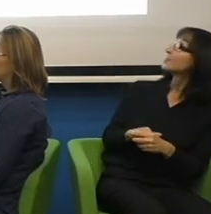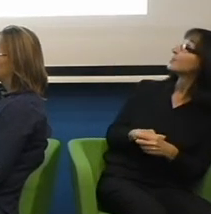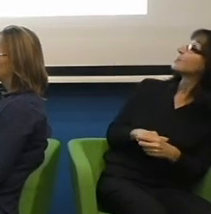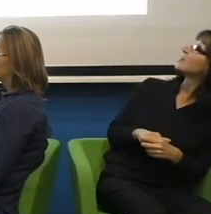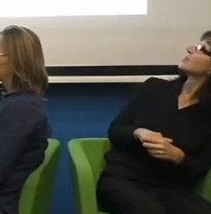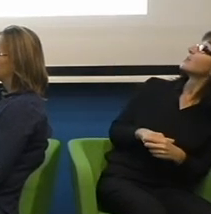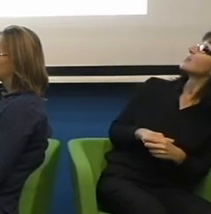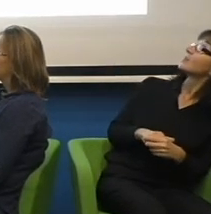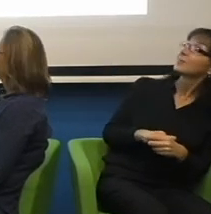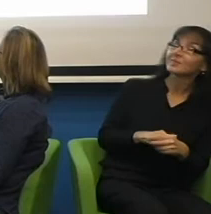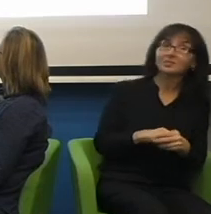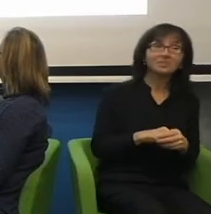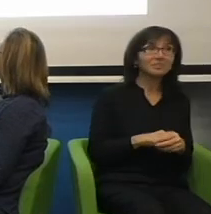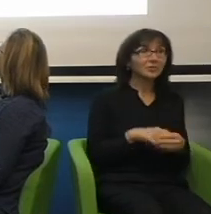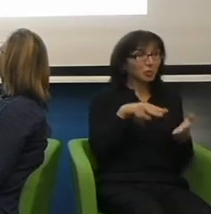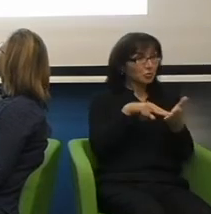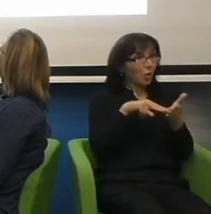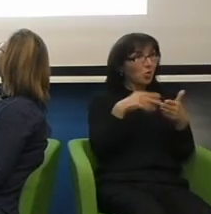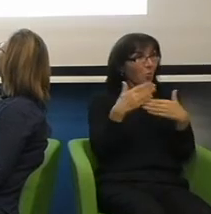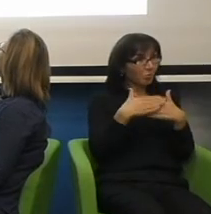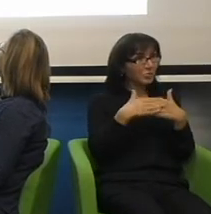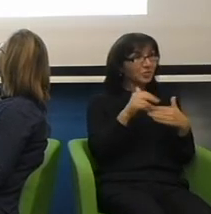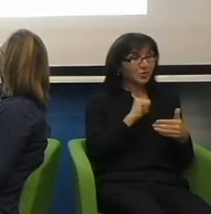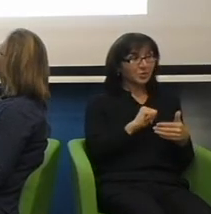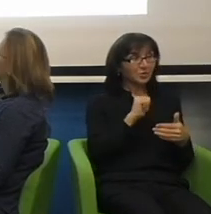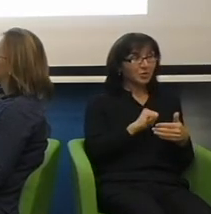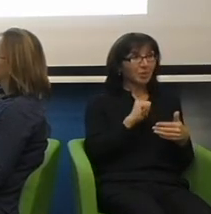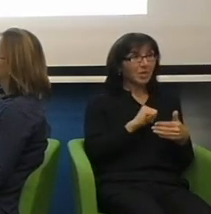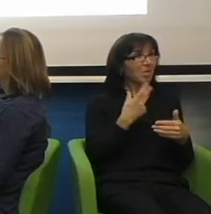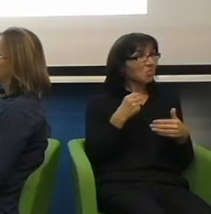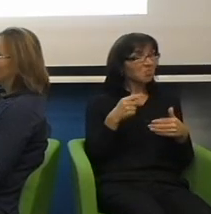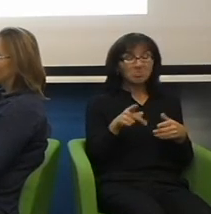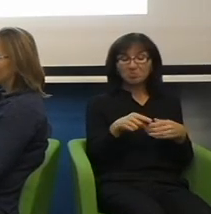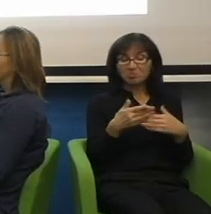Stoją obok siebie, jest wszystko pięknie. Niedługo to się skończy.